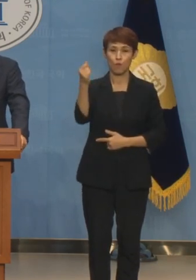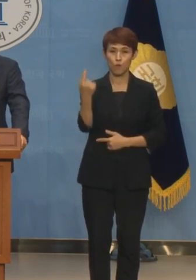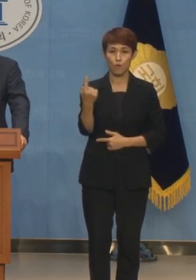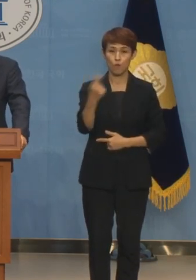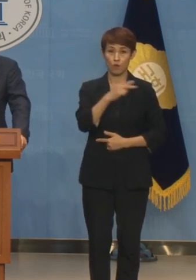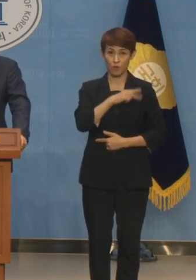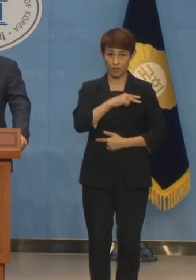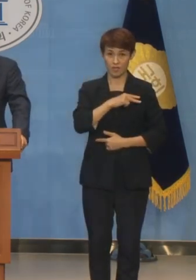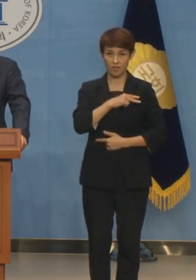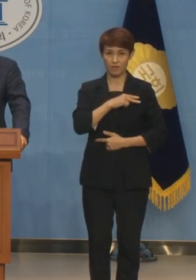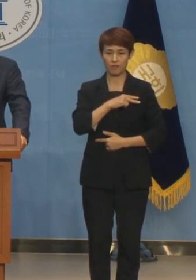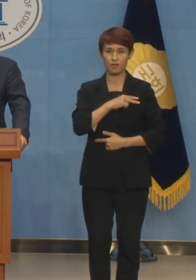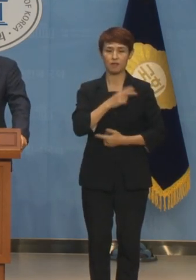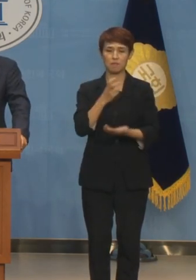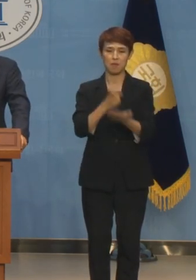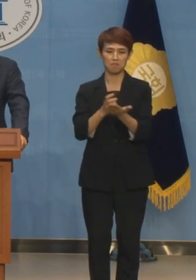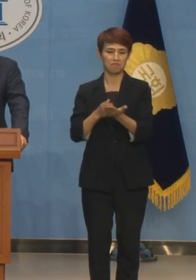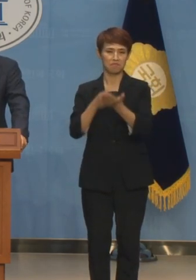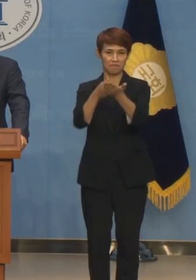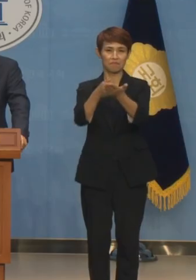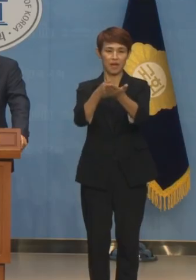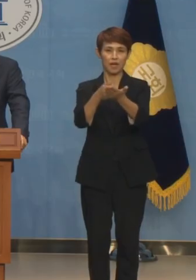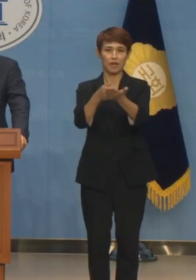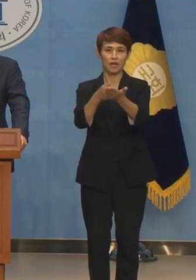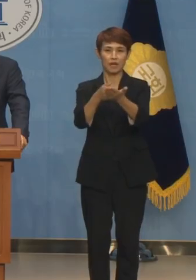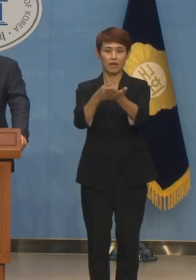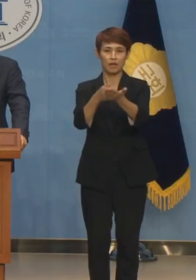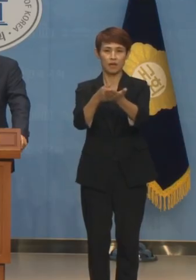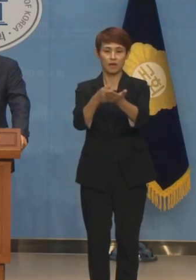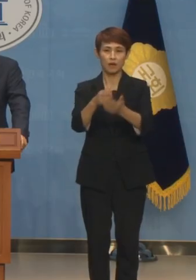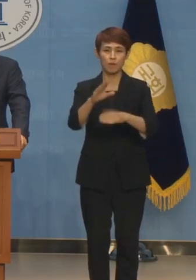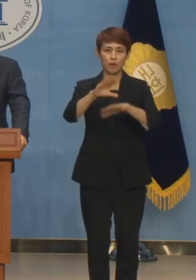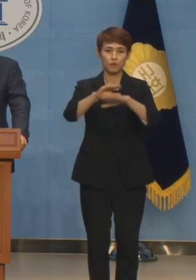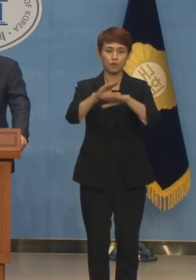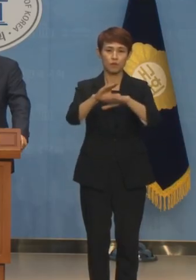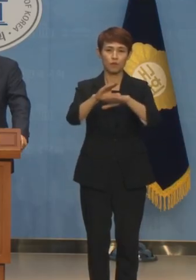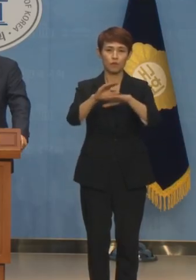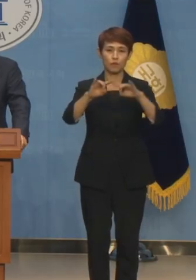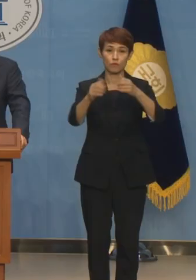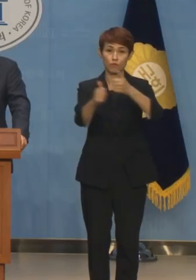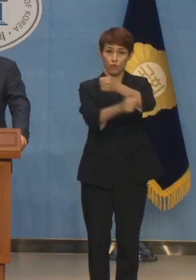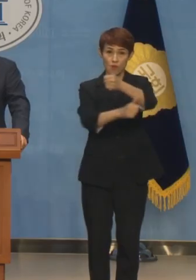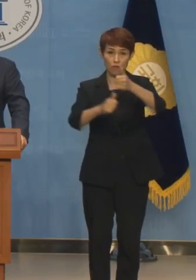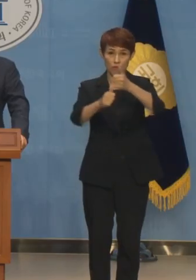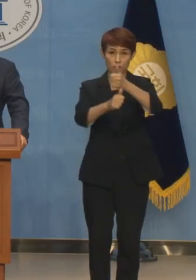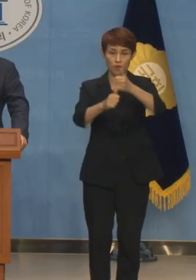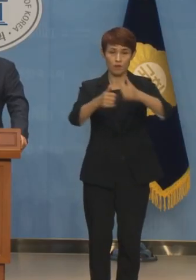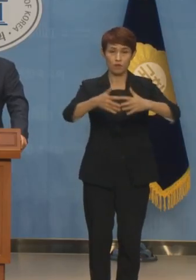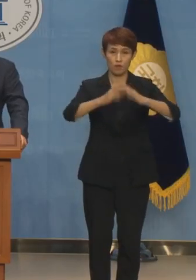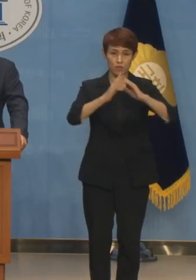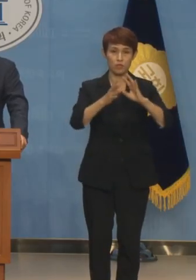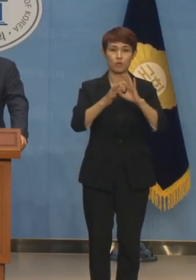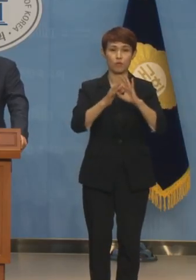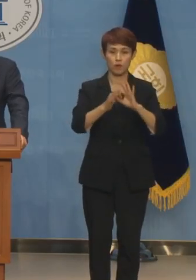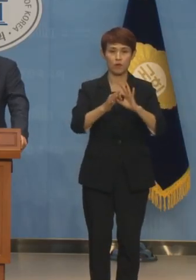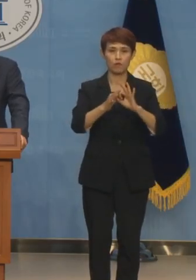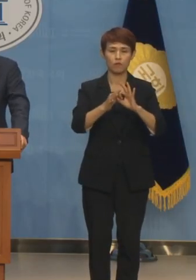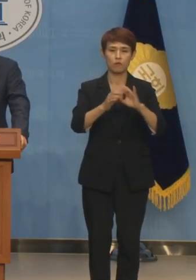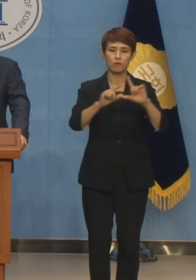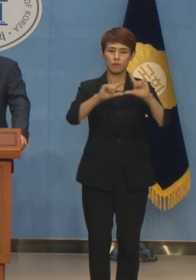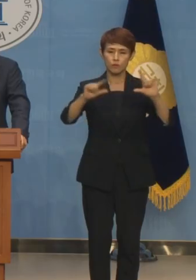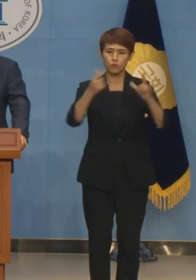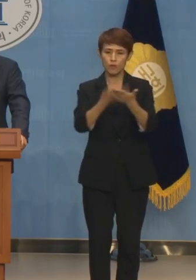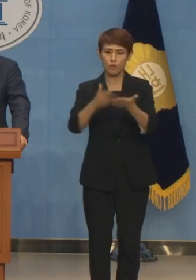발의하고 민주당이 당론으로 발의한 방송통신위원회 설치 및 운영에 관한 법률 일부